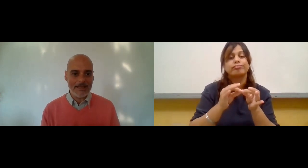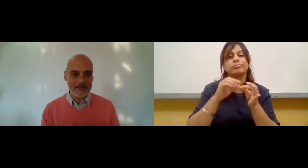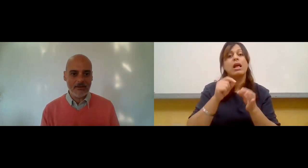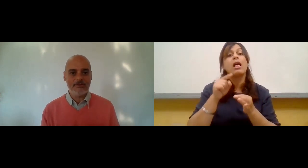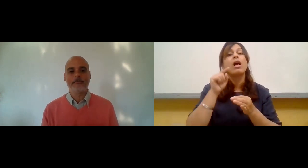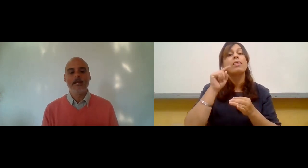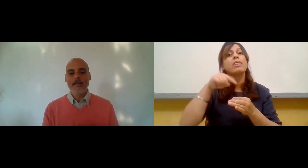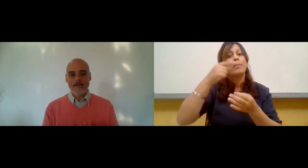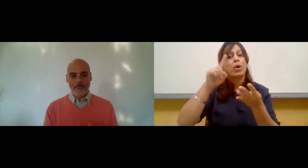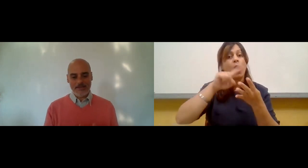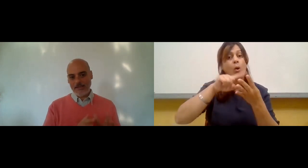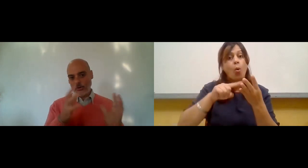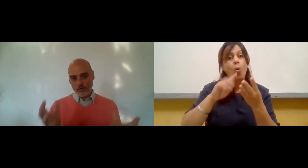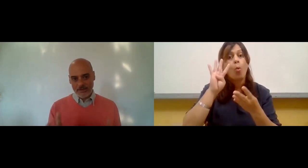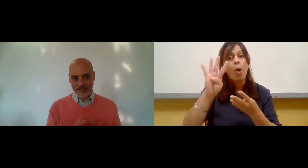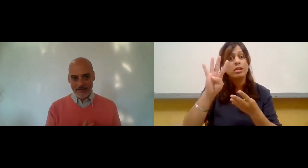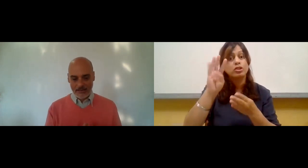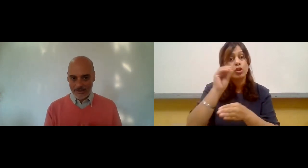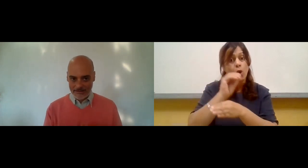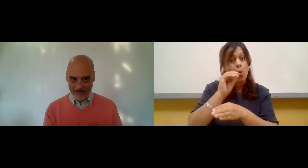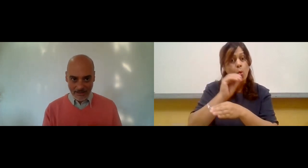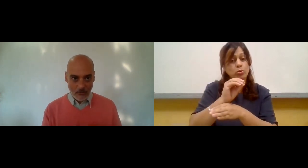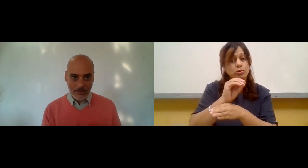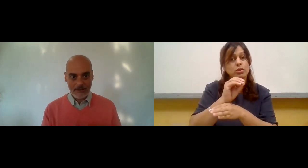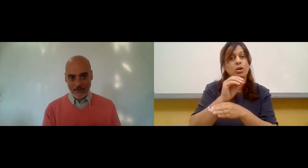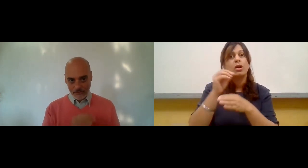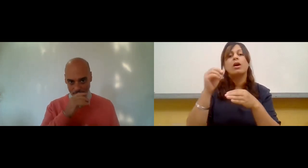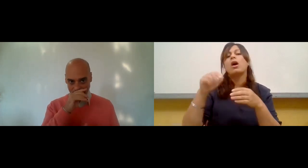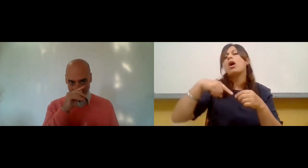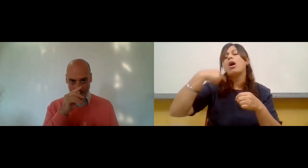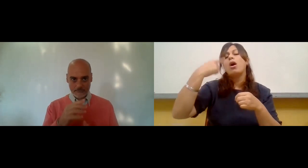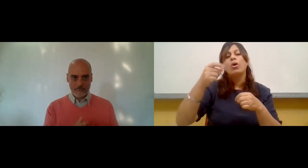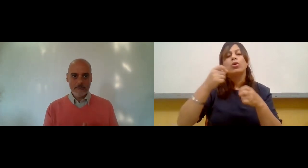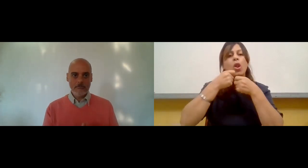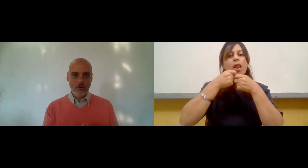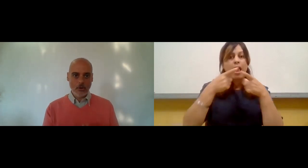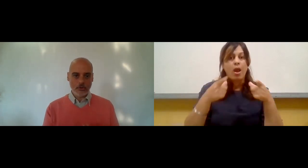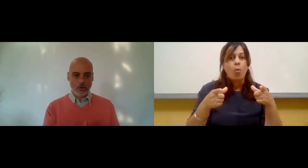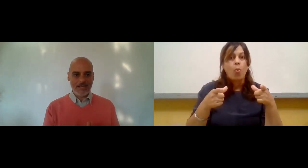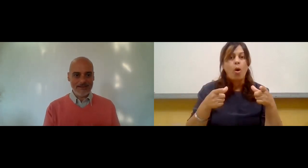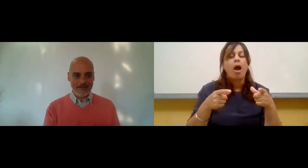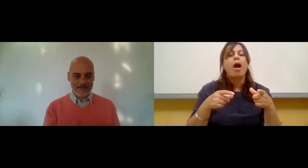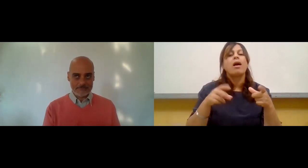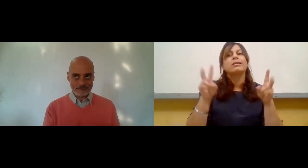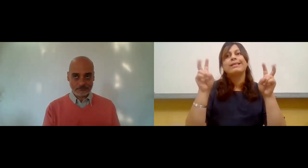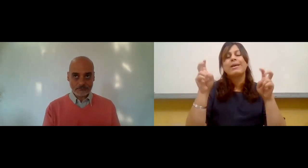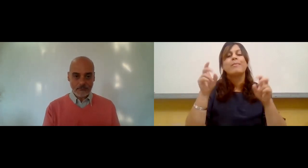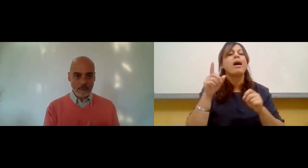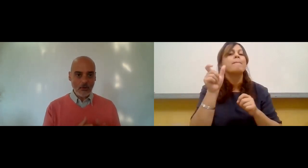cursos prácticos. Después tiene otro eje que es de lengua, donde los